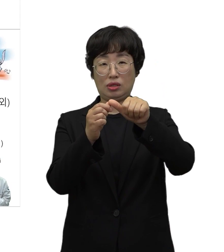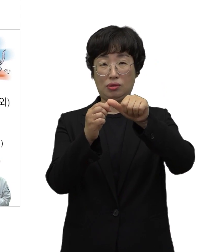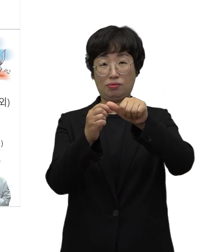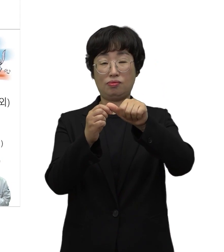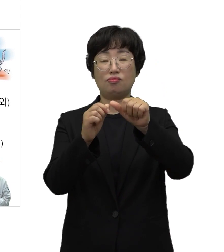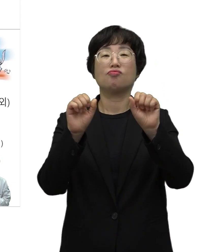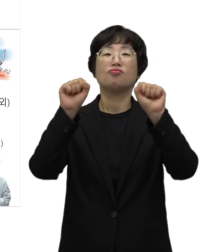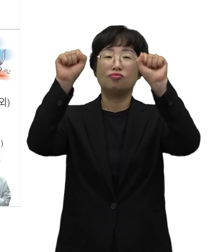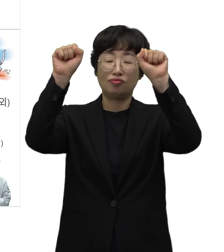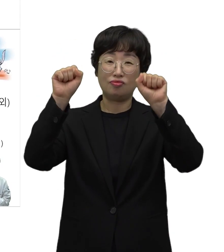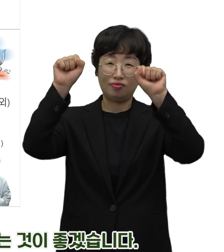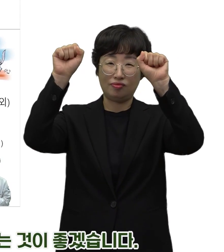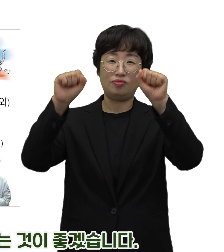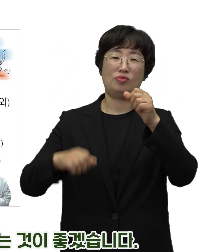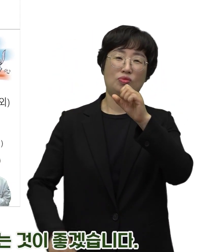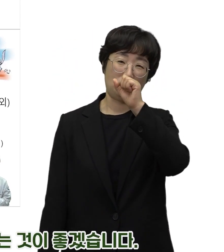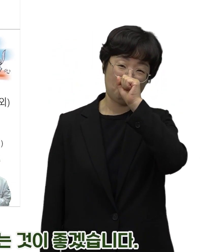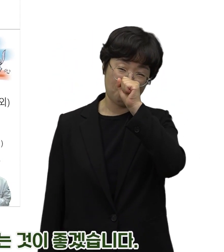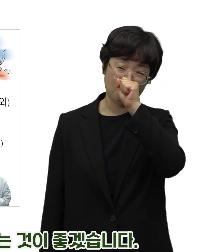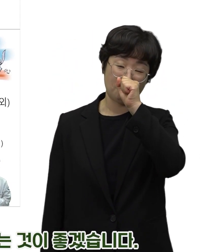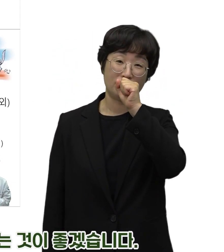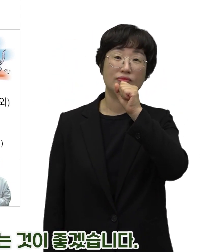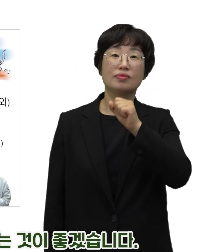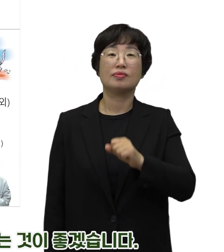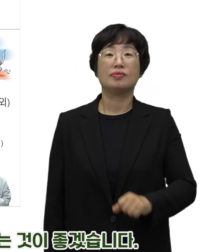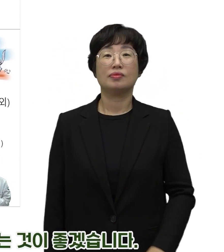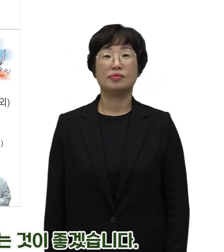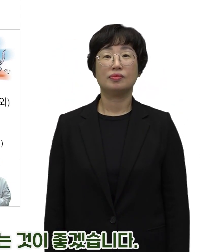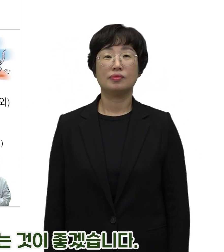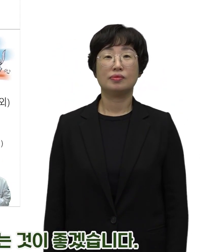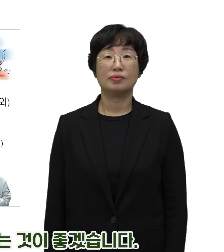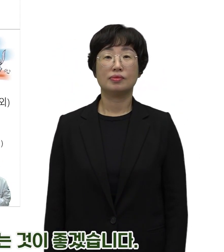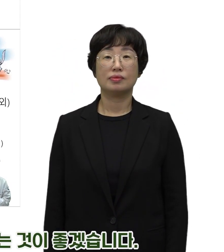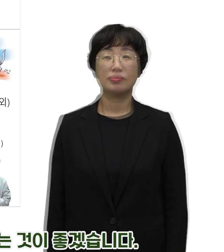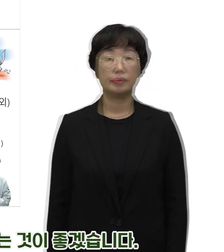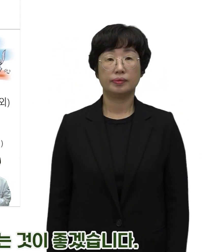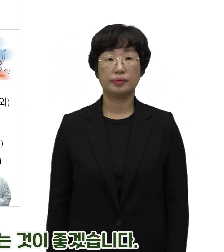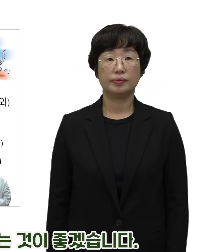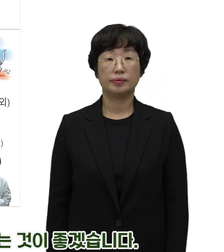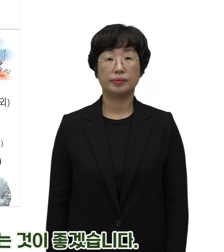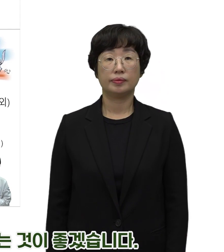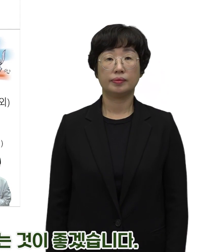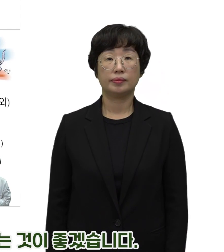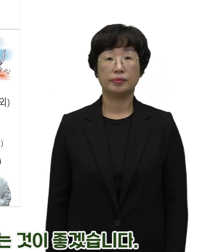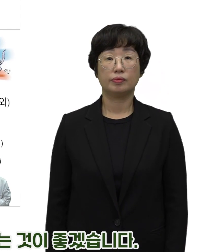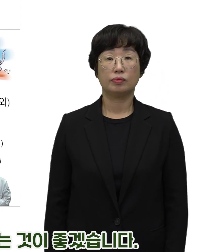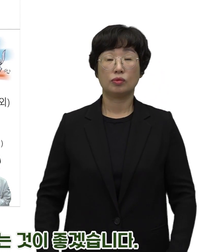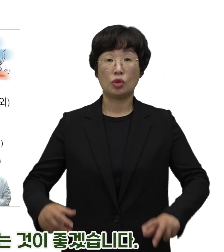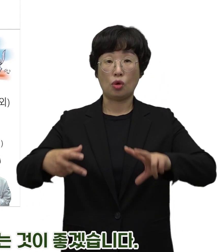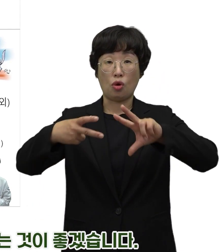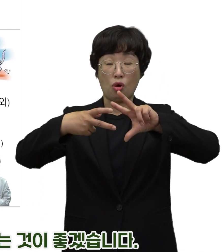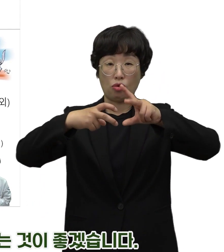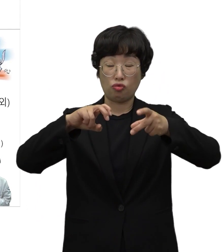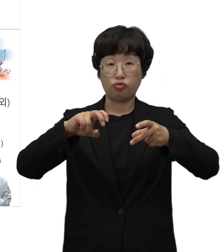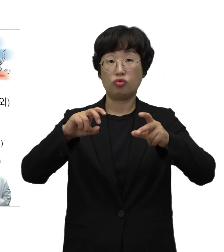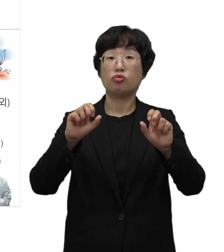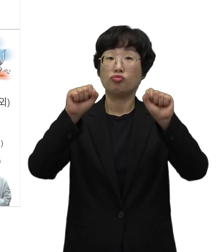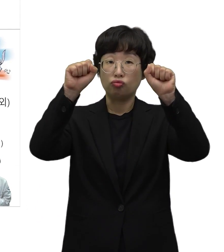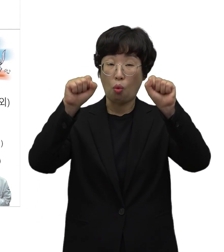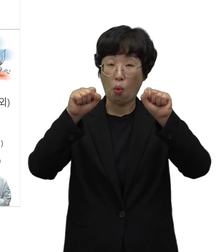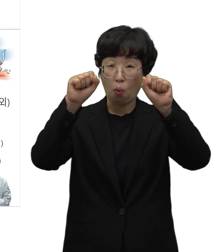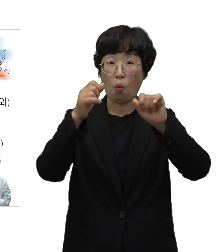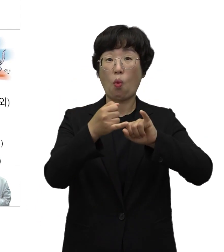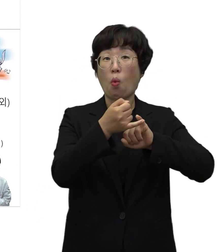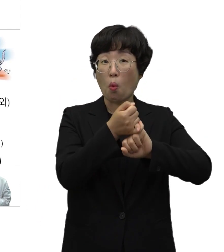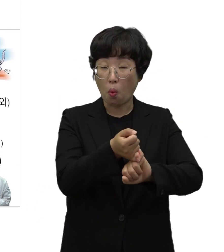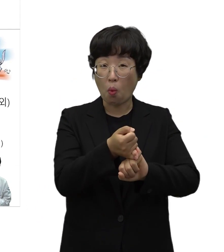수 있고 또 한 번에 30분에서 40분 정도 하시는 것이 좋겠습니다. 또